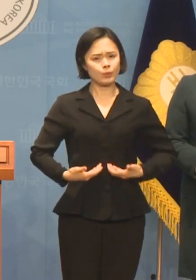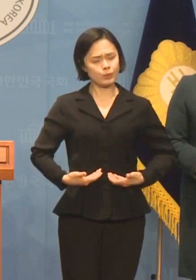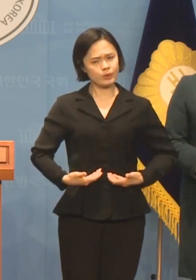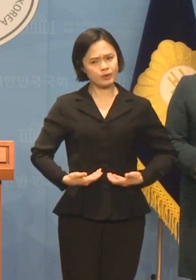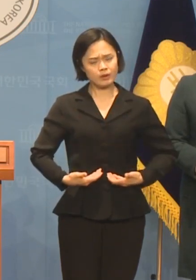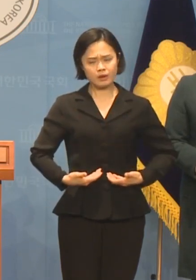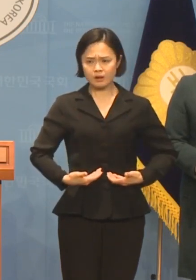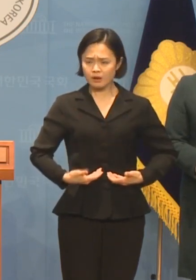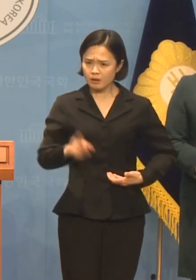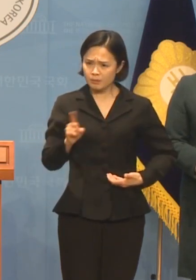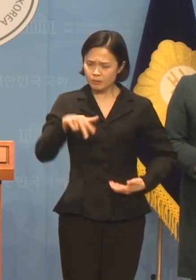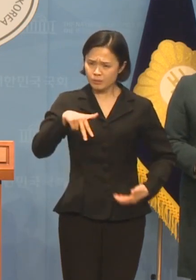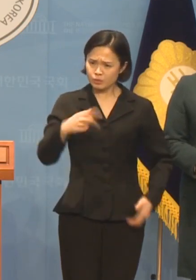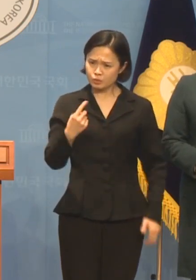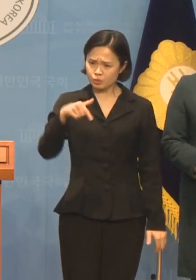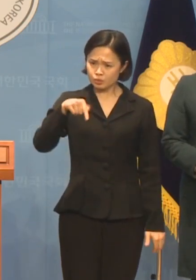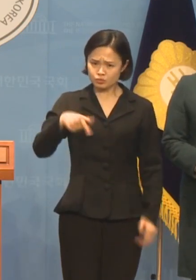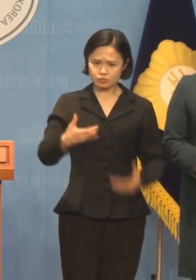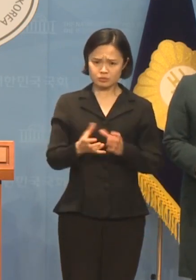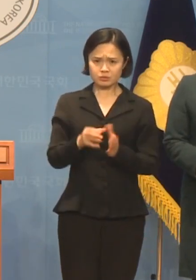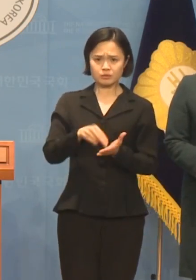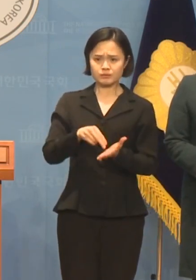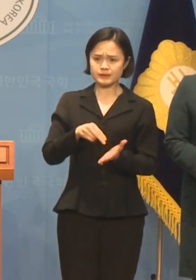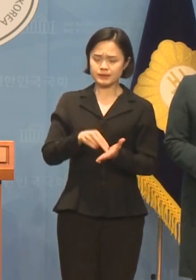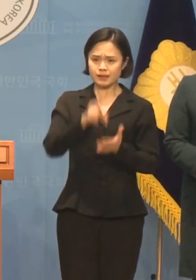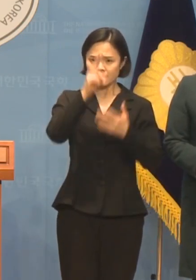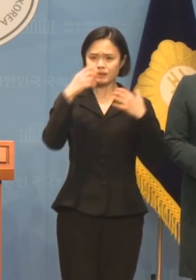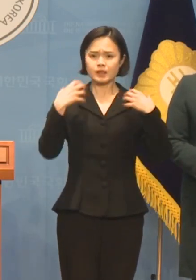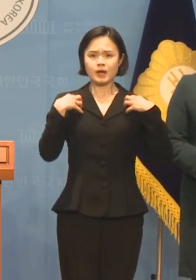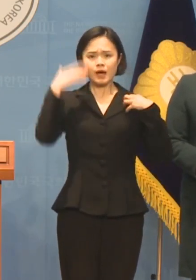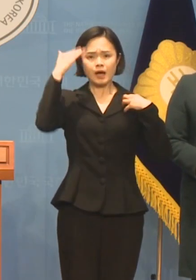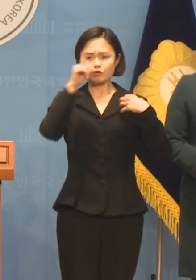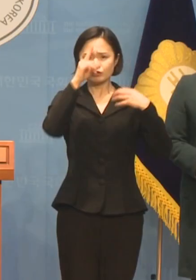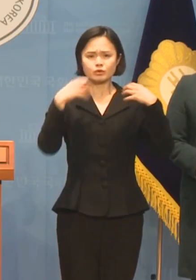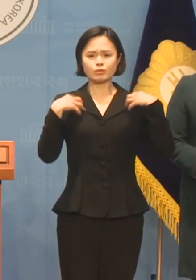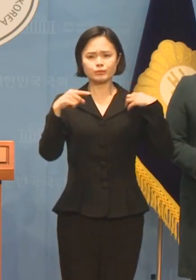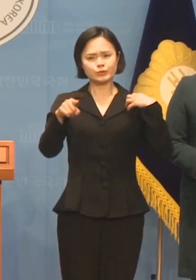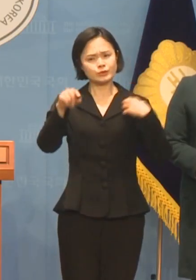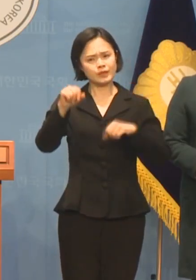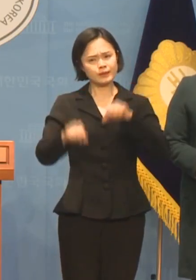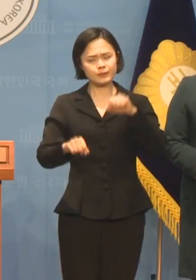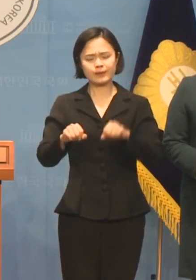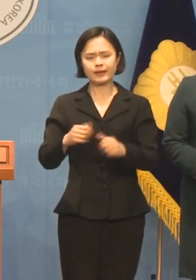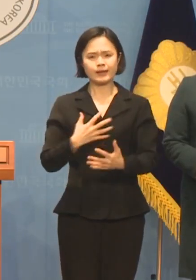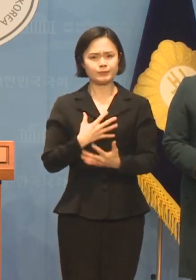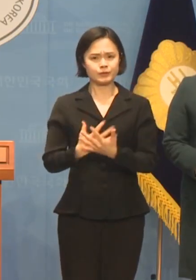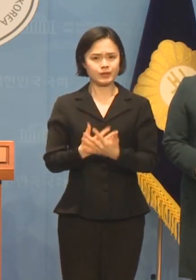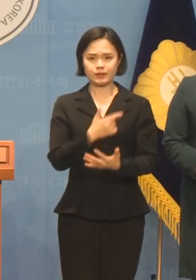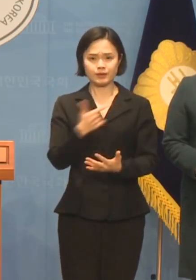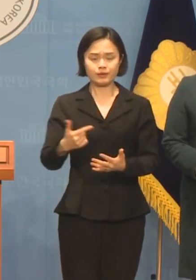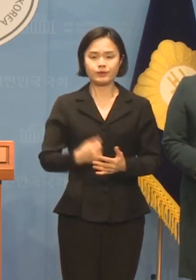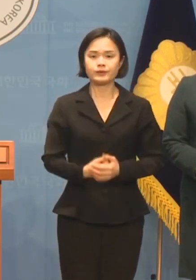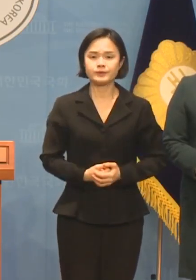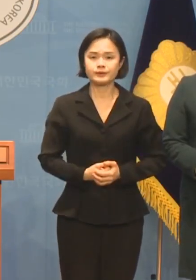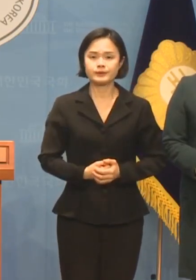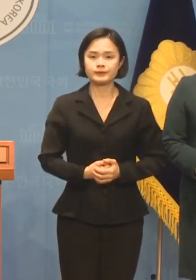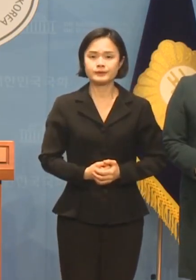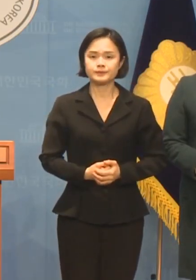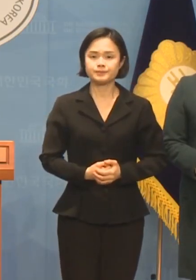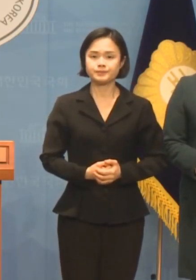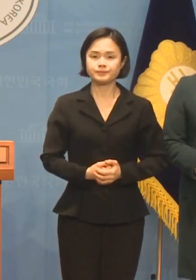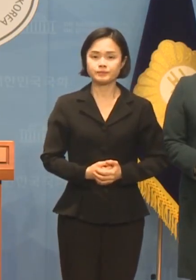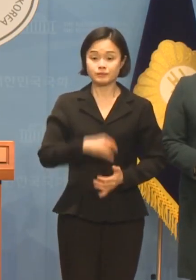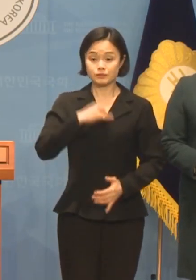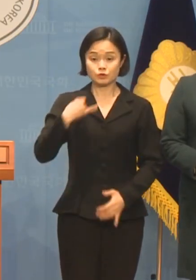우려를 금할 수 없습니다. 딥시크 같은 서비스의 등장은 중국의 국가 차원의 대대적인